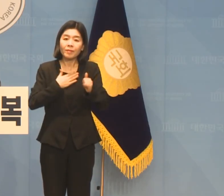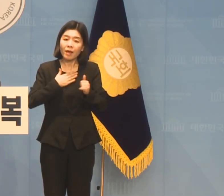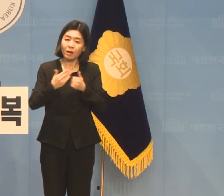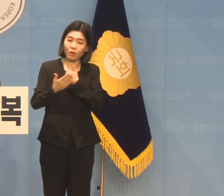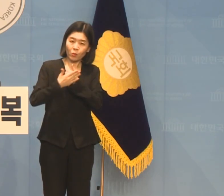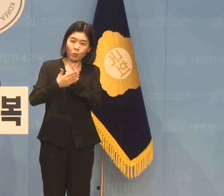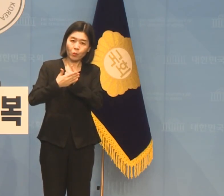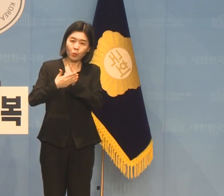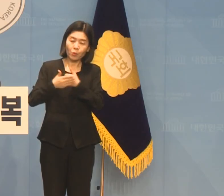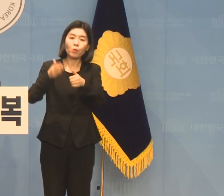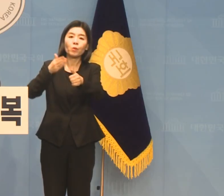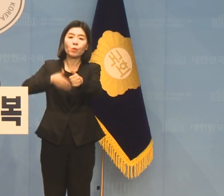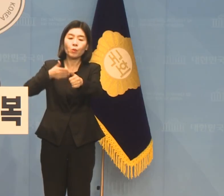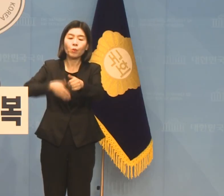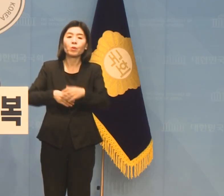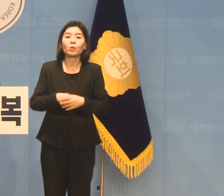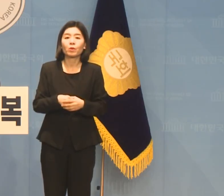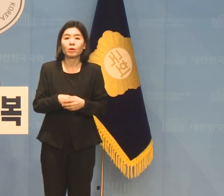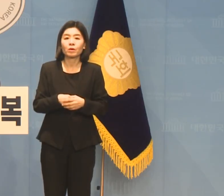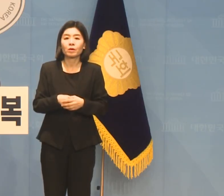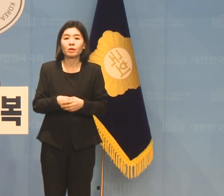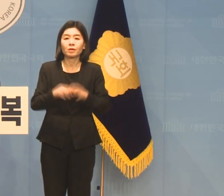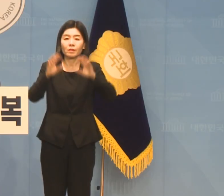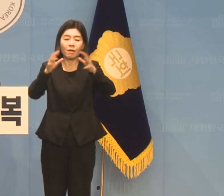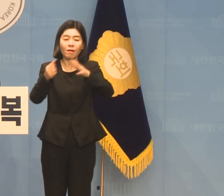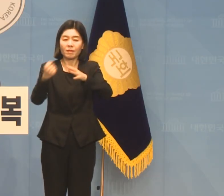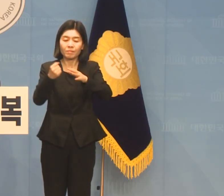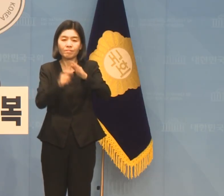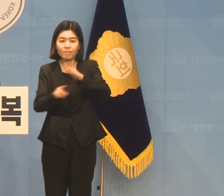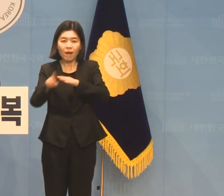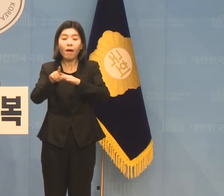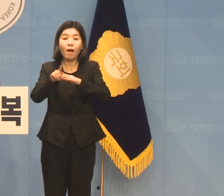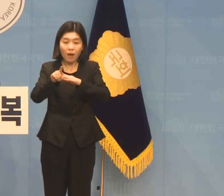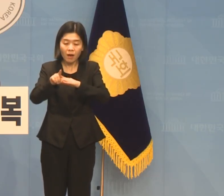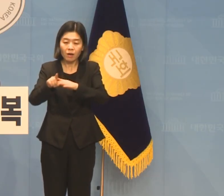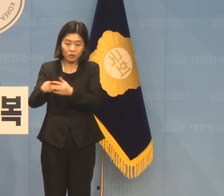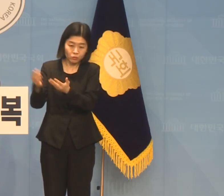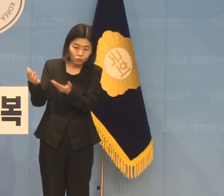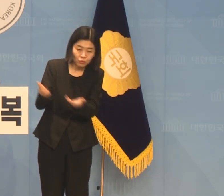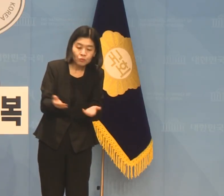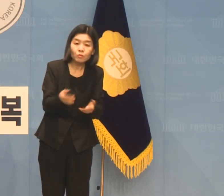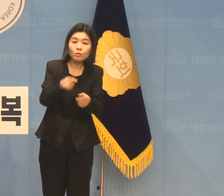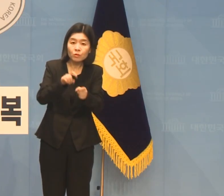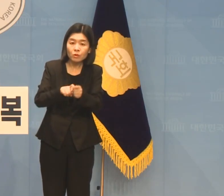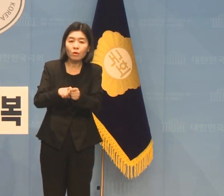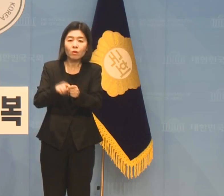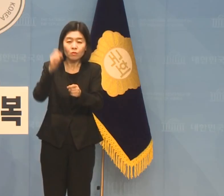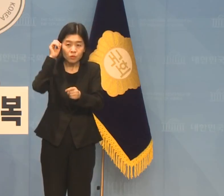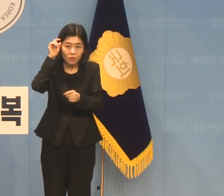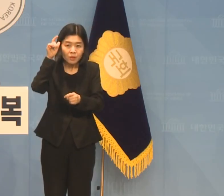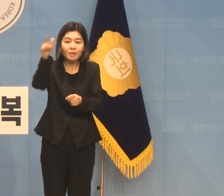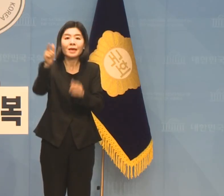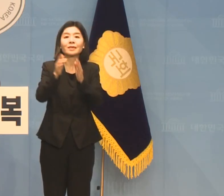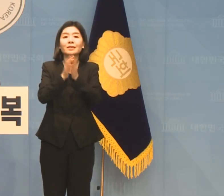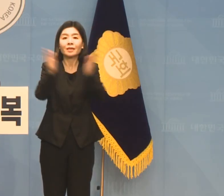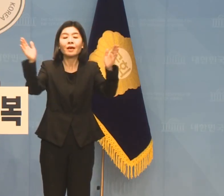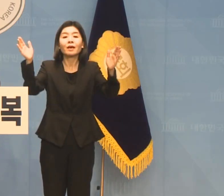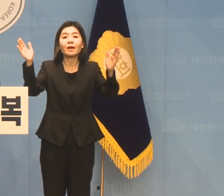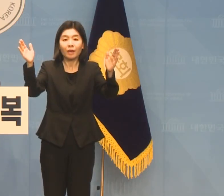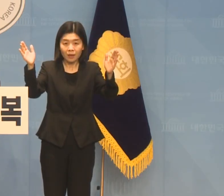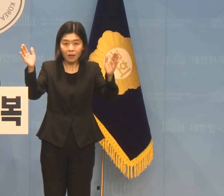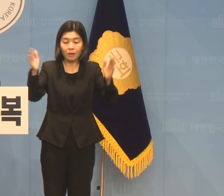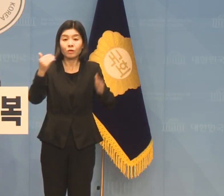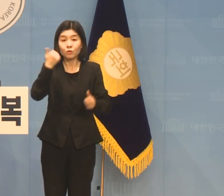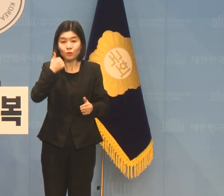잡아주십시오. 초인류 강국 대한민국을 다음 세대에게 물려주기 위한 그 위대한 시작에